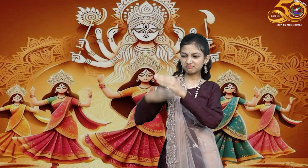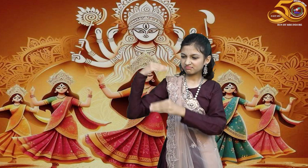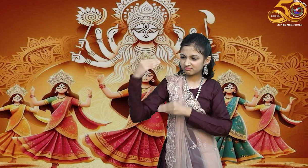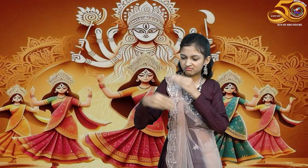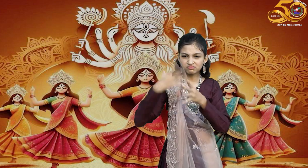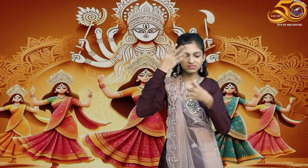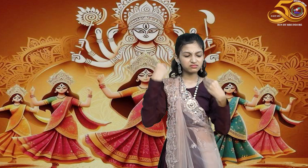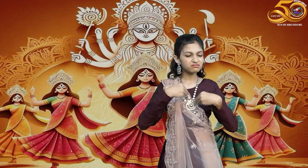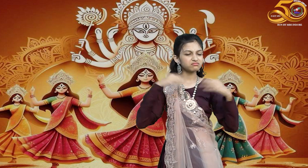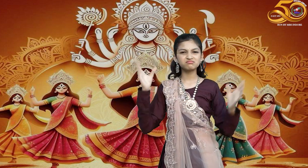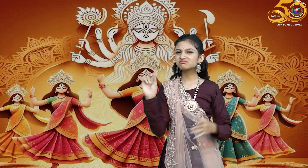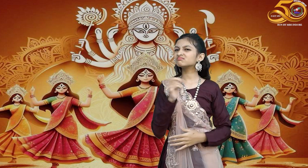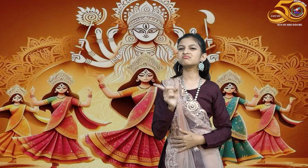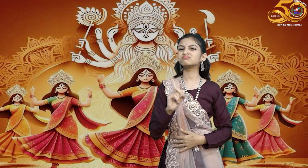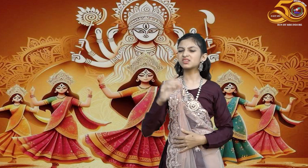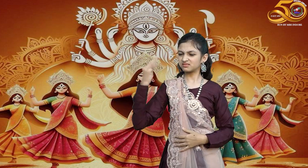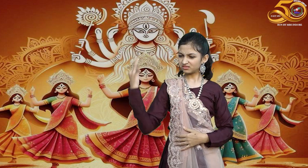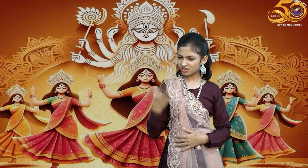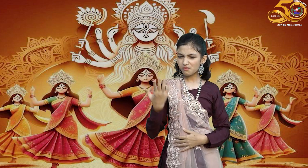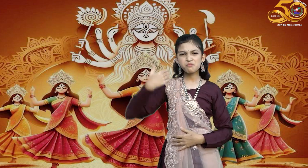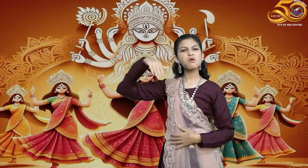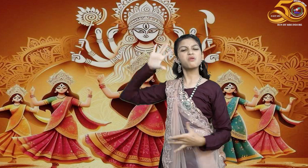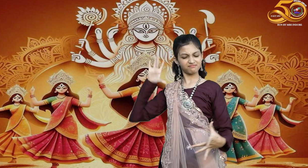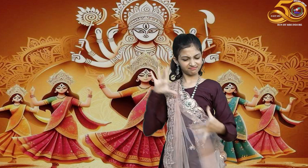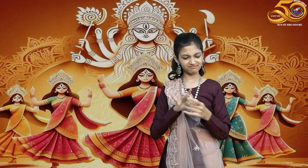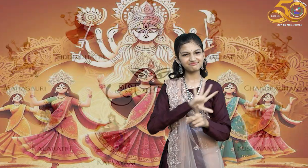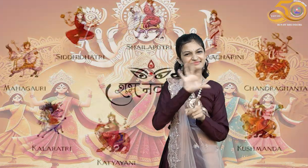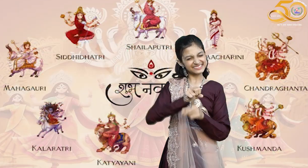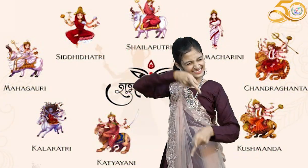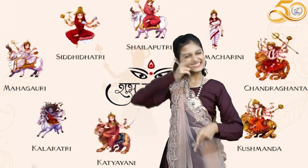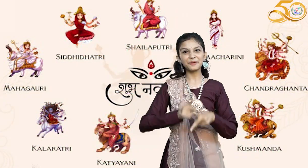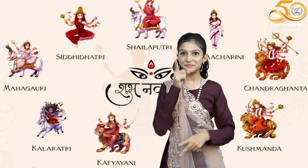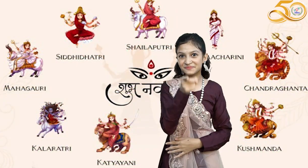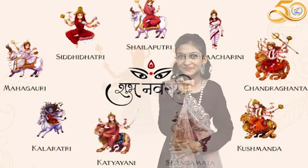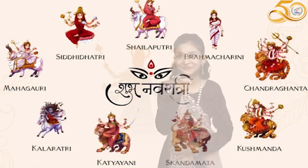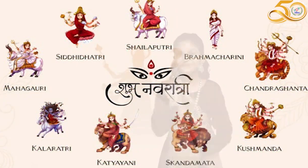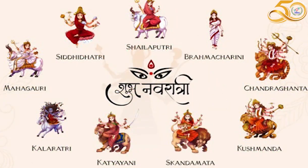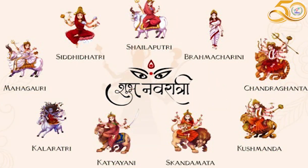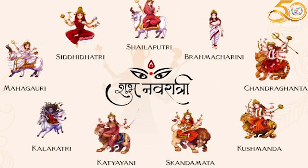भूलते जा रहे हैं हमें ऐसा नहीं करना है आदुनिक्ता और संस्कृती दोनों के साथ आगे बढ़ना है